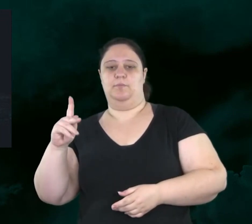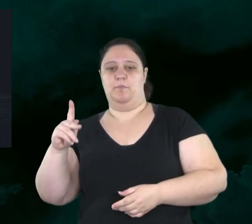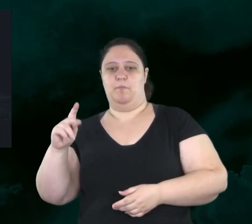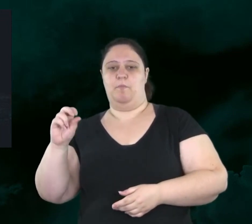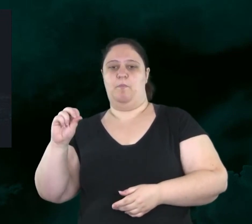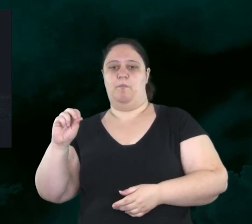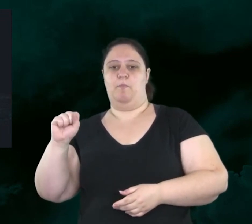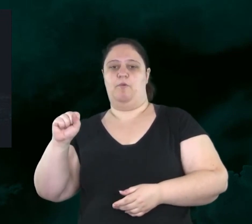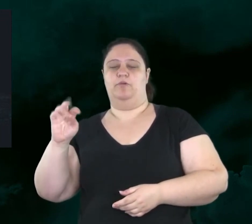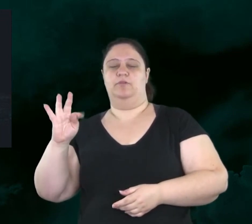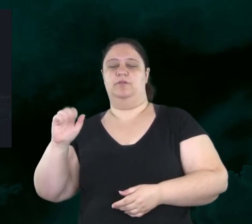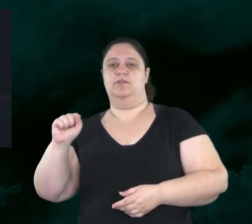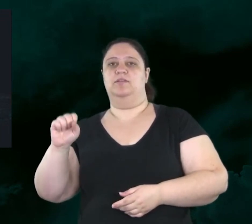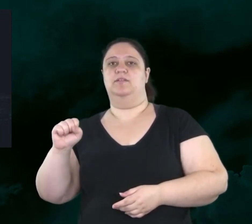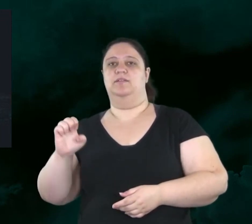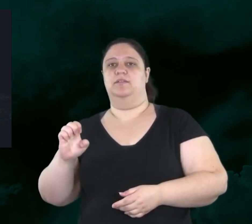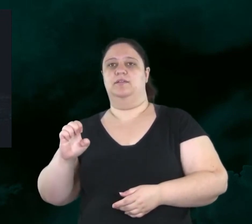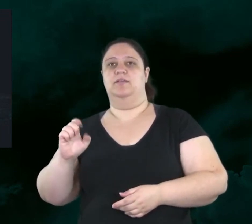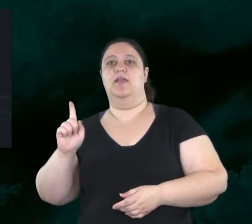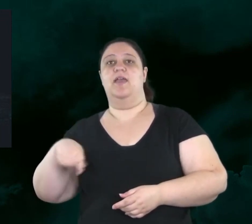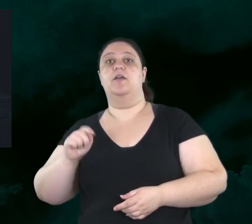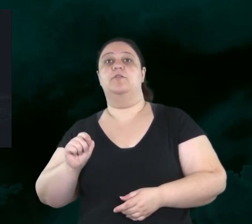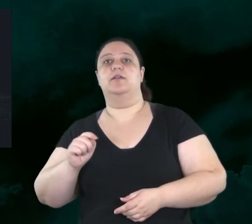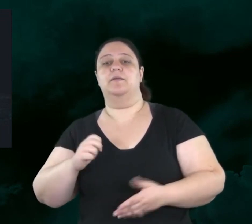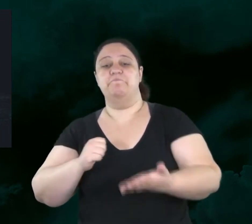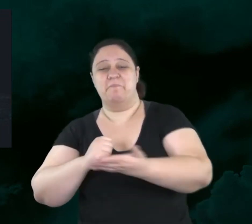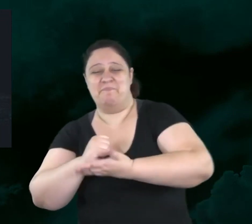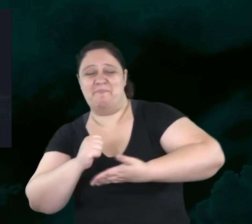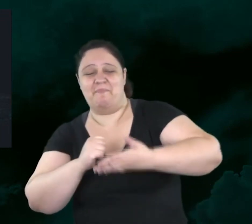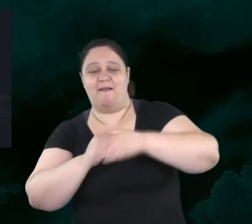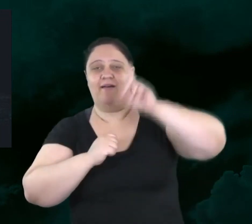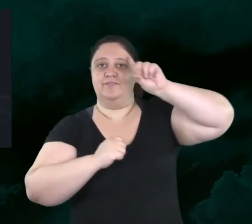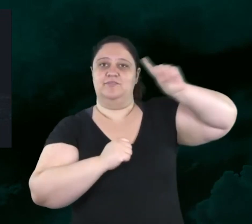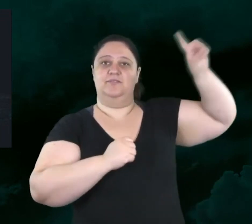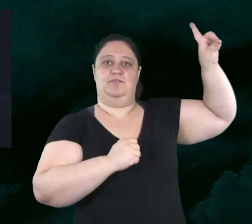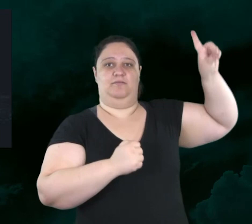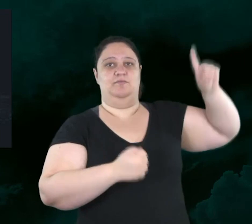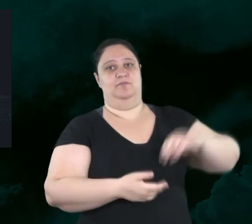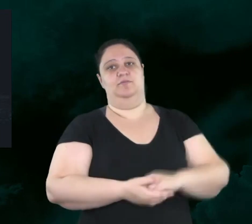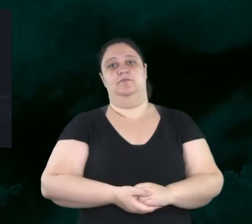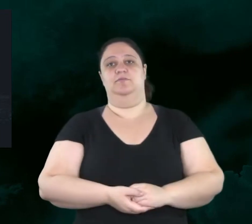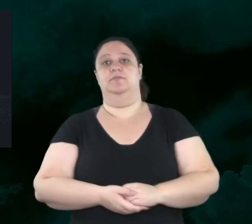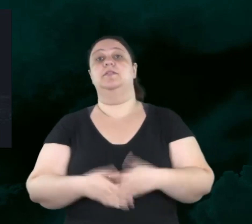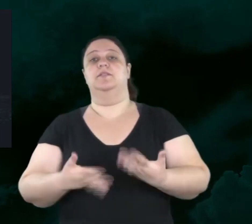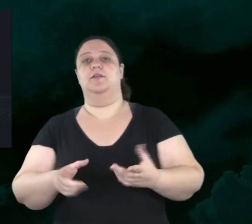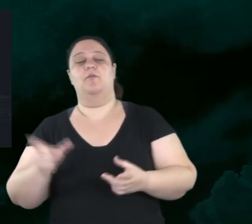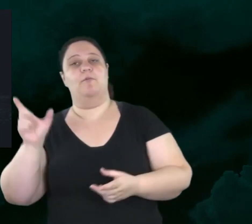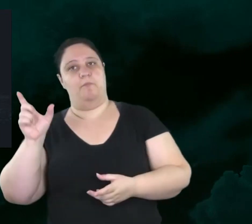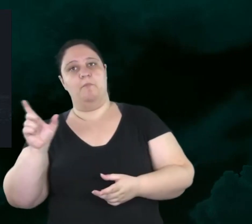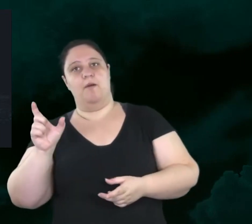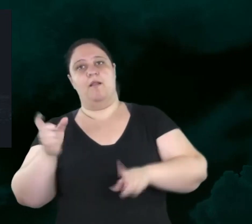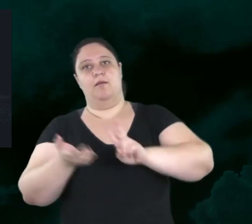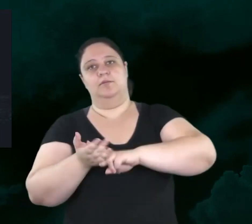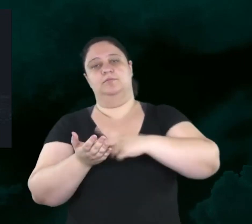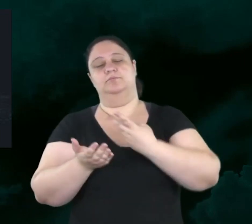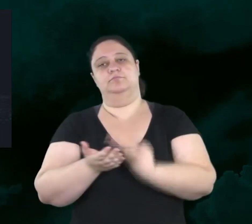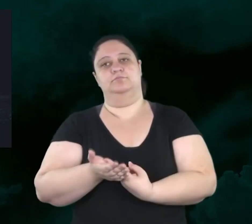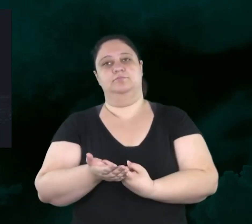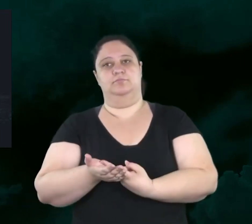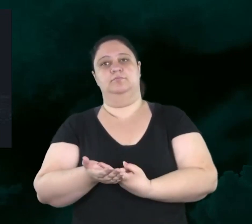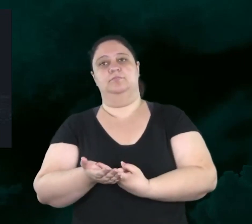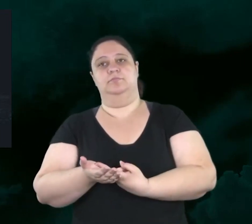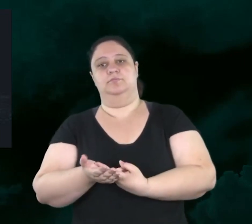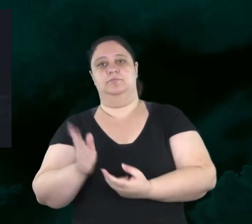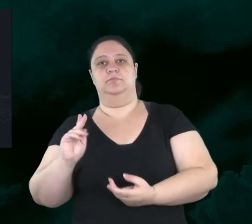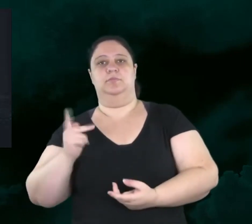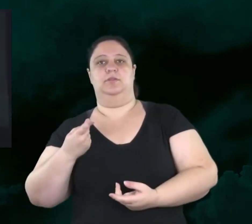de Deus, né? Porque essa mesma palavra hipóstase foi traduzido em Hebreus